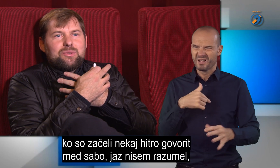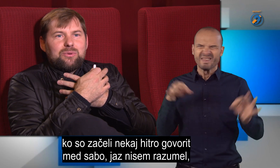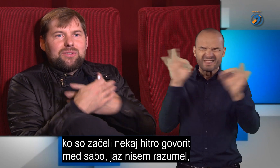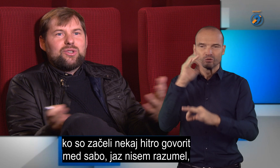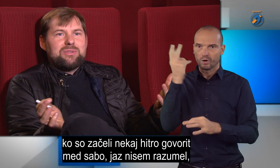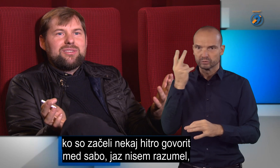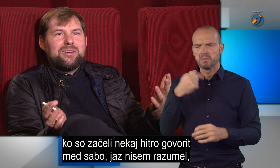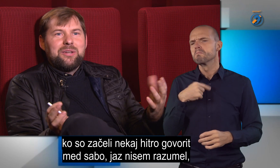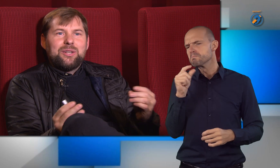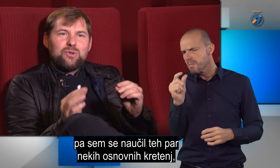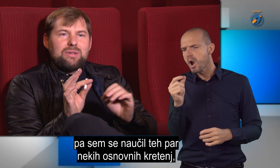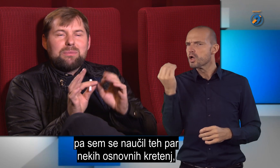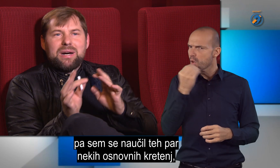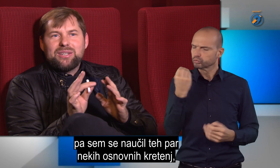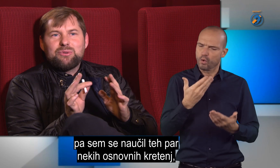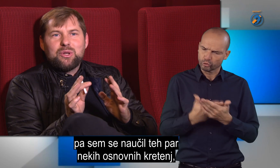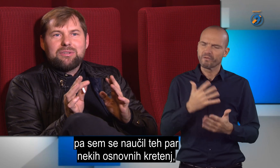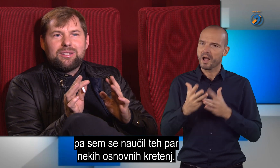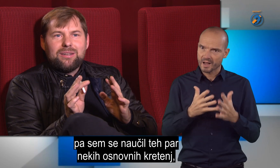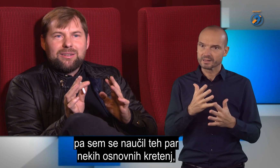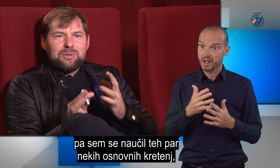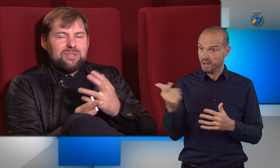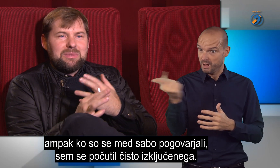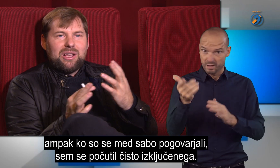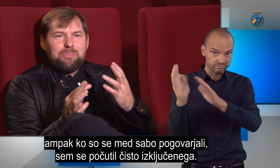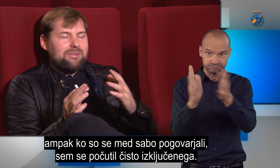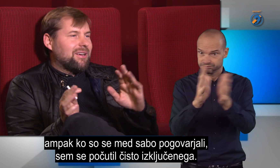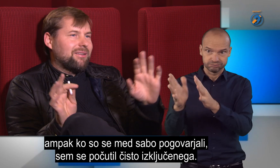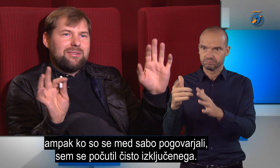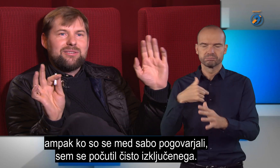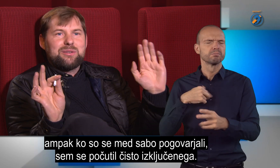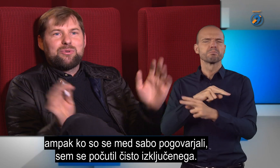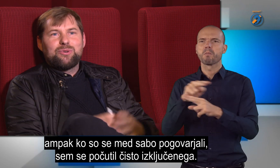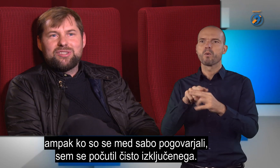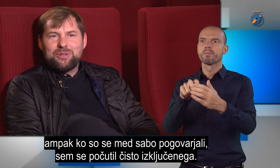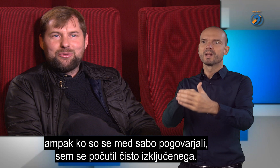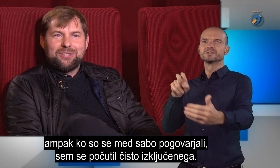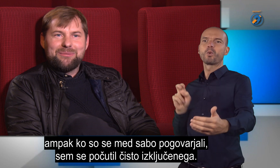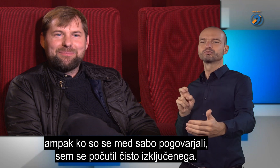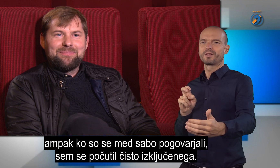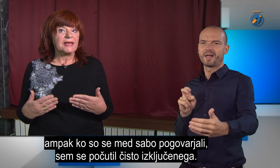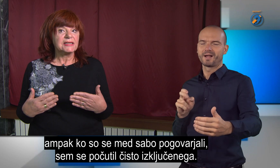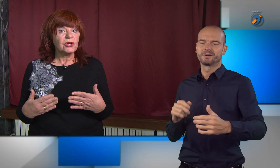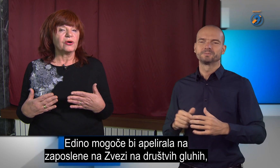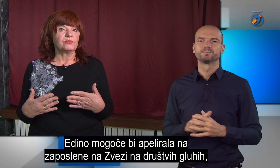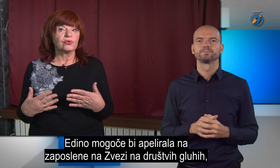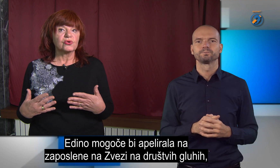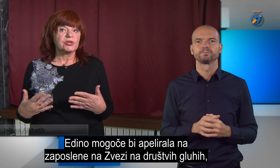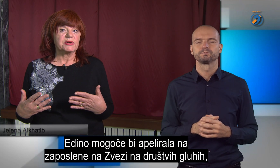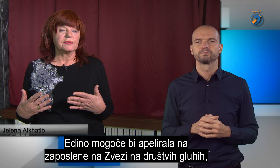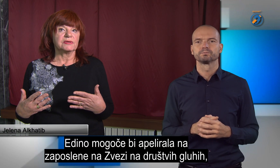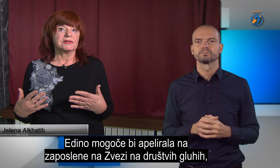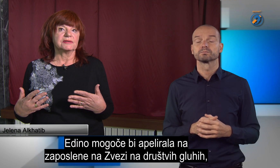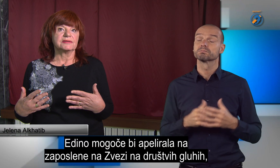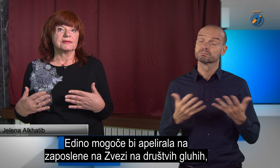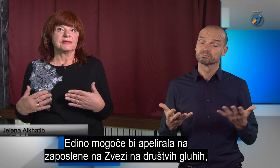jaz nisem razumel nič. Pa sem se naučil teh par nekih osnovnih kretanj, ampak ko so se med sabo pogovarjali, sem se počutil čisto izključenega. Edino mogoče